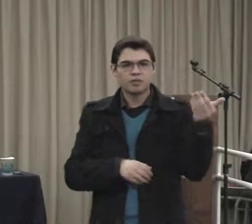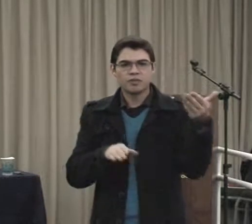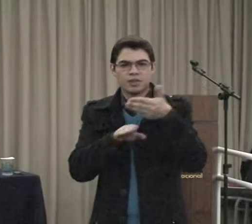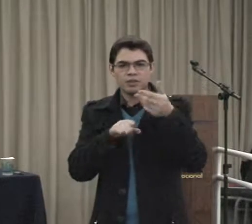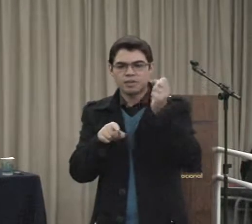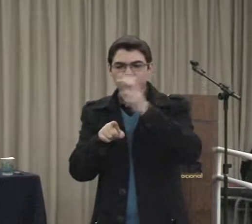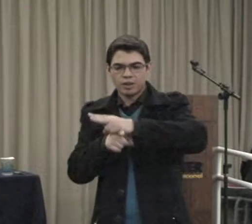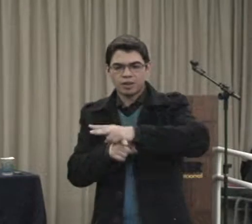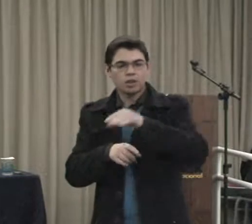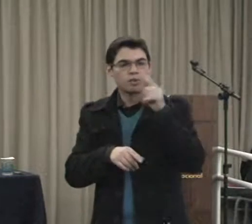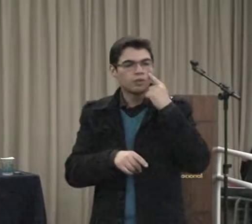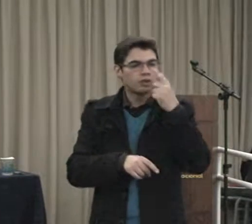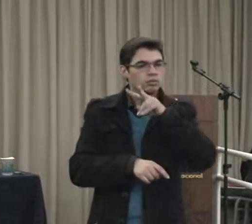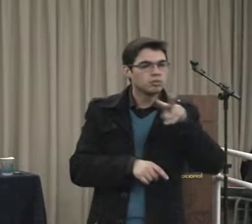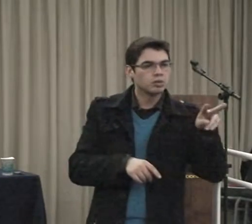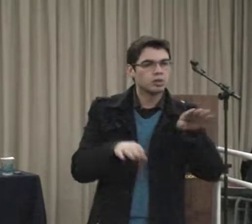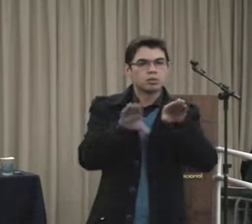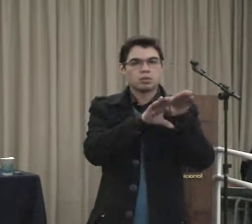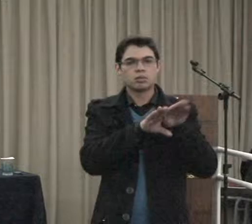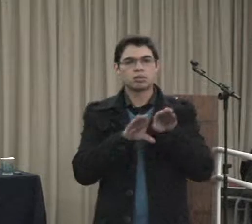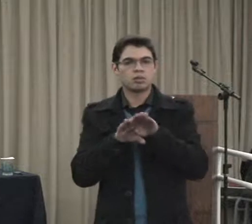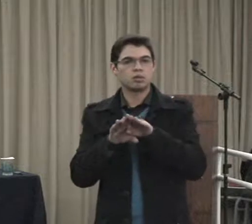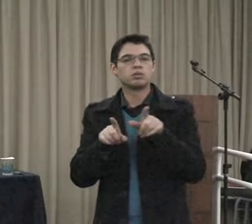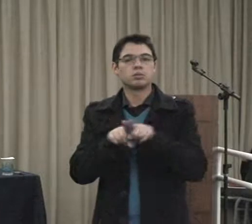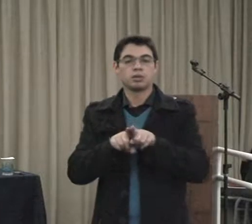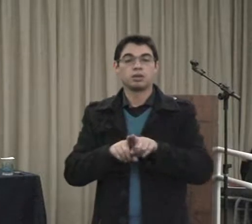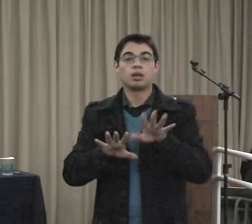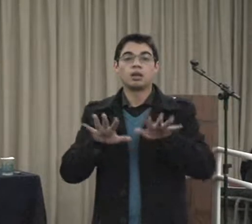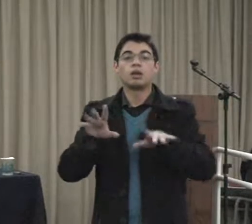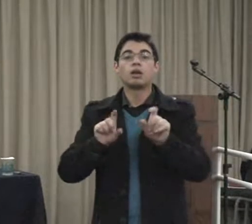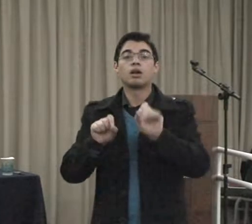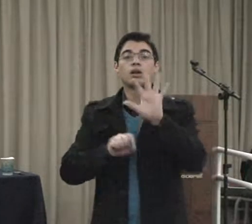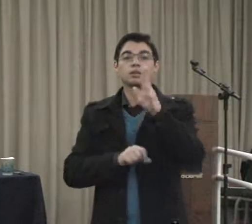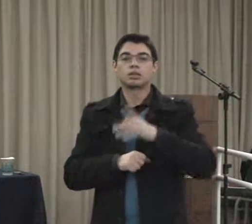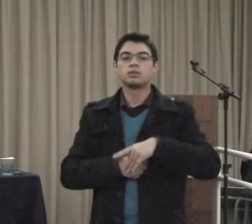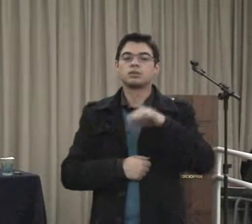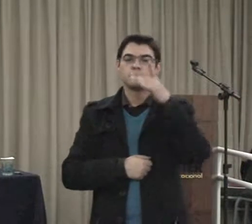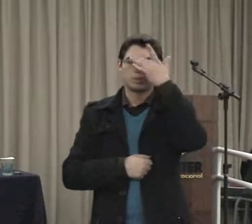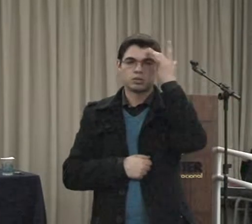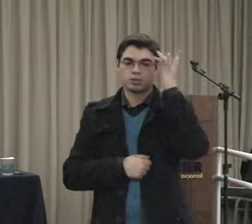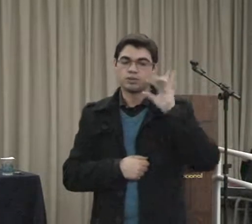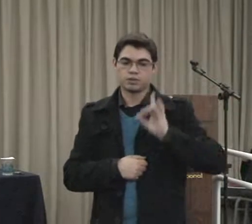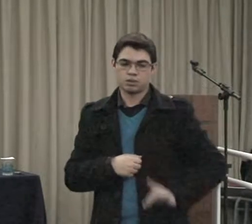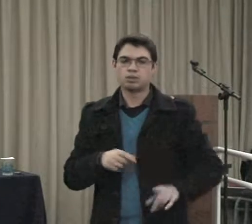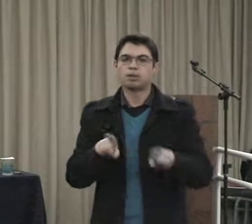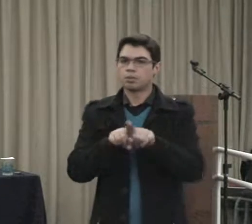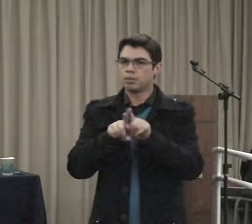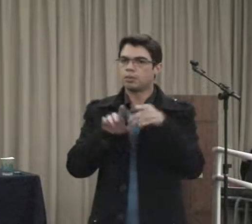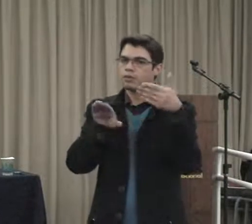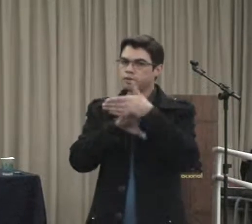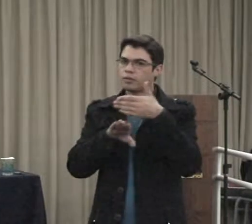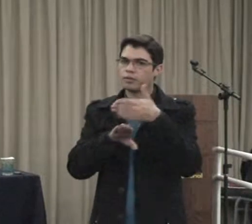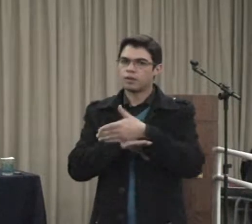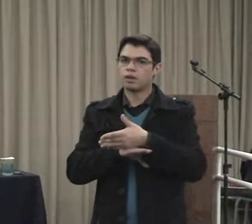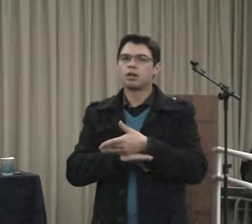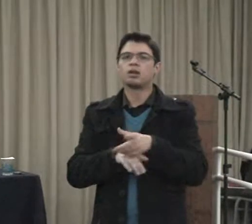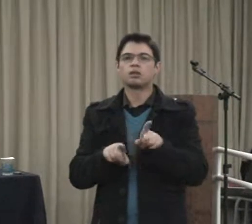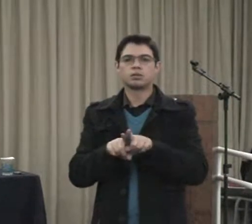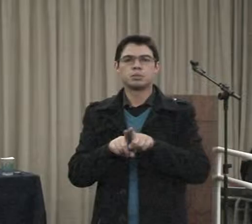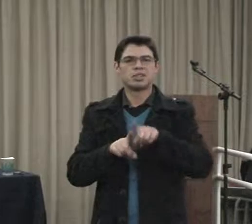E eu digo também nas empresas que a pessoa com deficiência, as pessoas que compõem toda